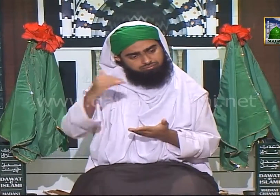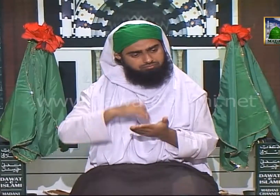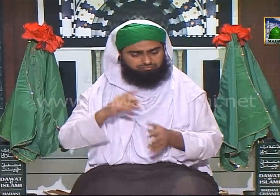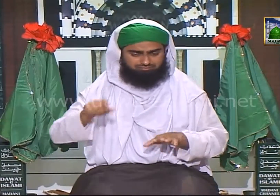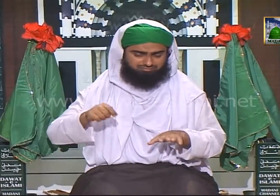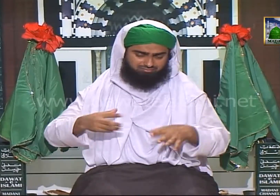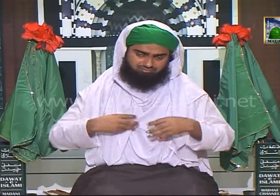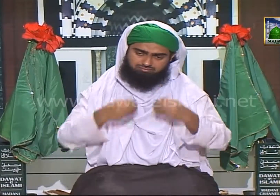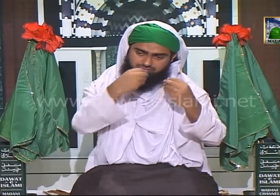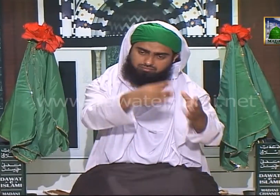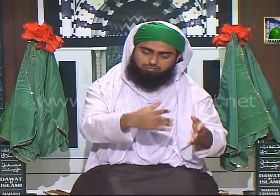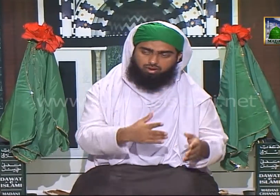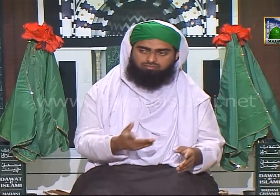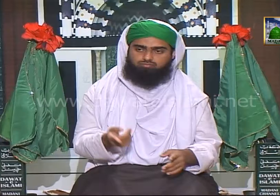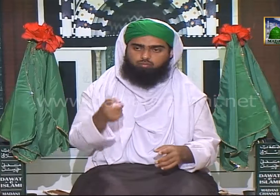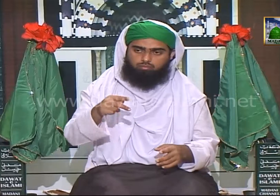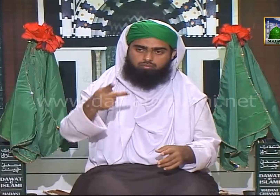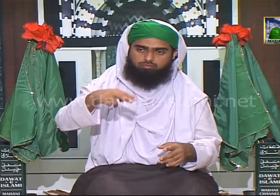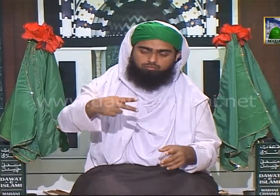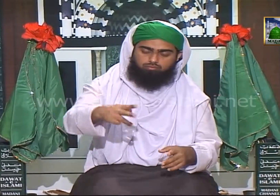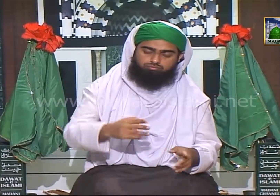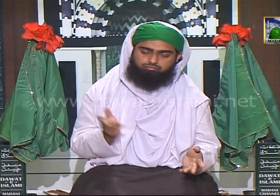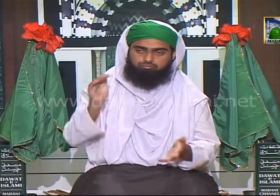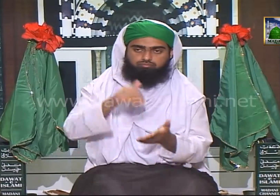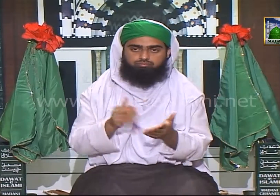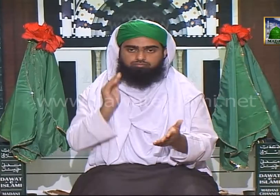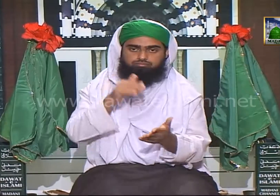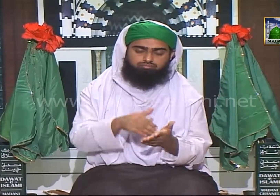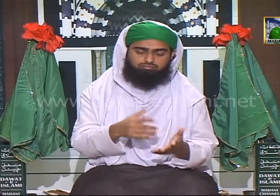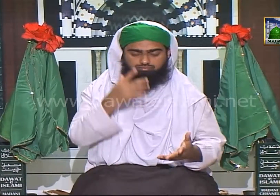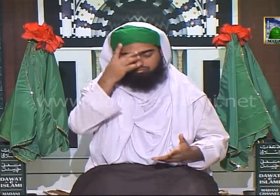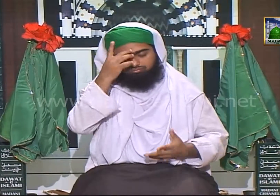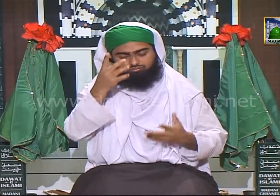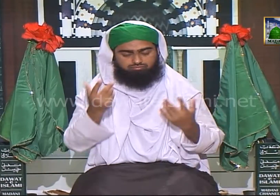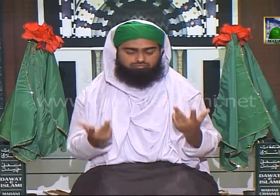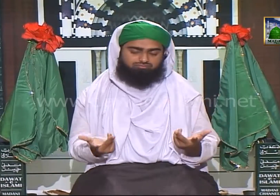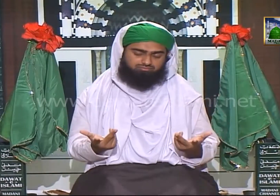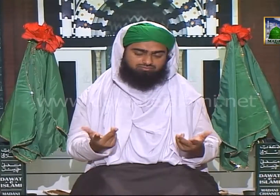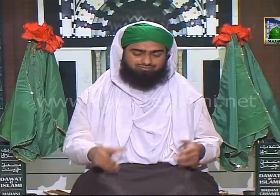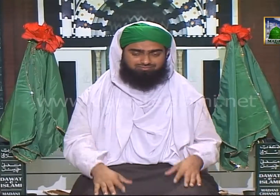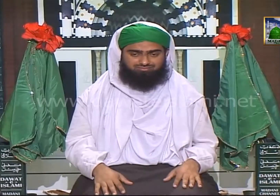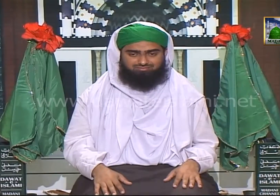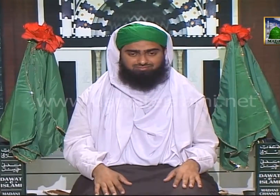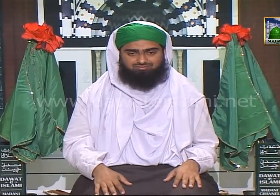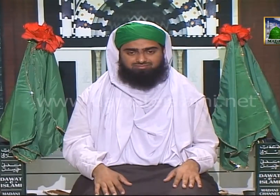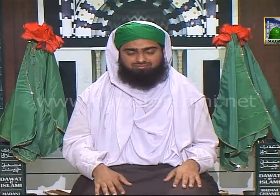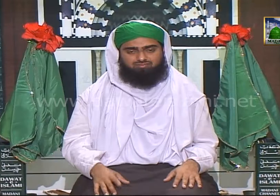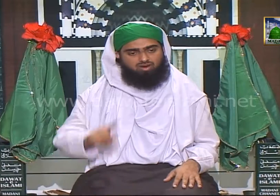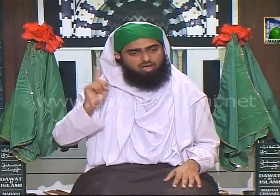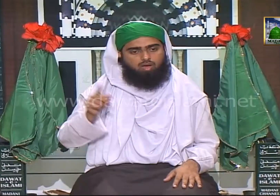لے لینا، ترسوں لے لینا، نرسوں لے لینا، روز اس کو مطلب چکر کٹواتے ہوں جیسے درزیوں کی عادت ہوتی ہے۔ تو پھر جیسے کہتے ہیں نا کہ جو سونا